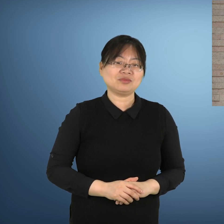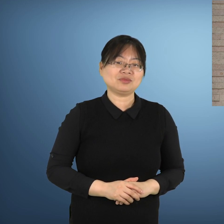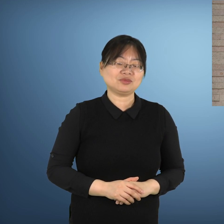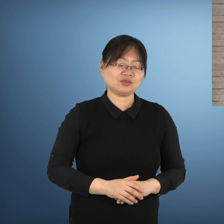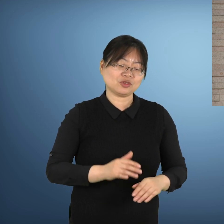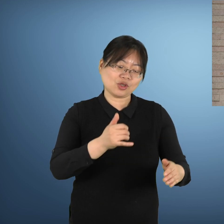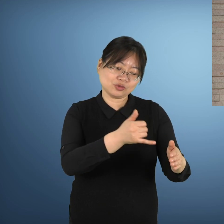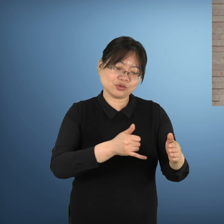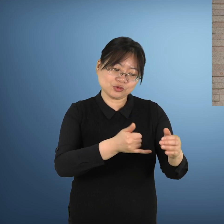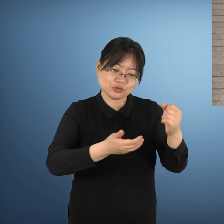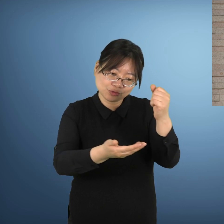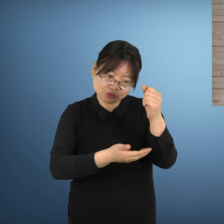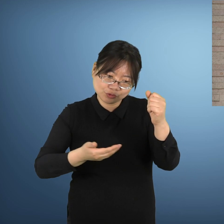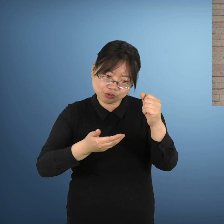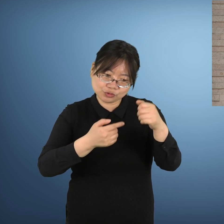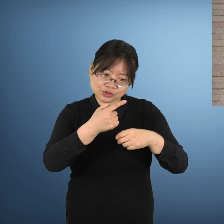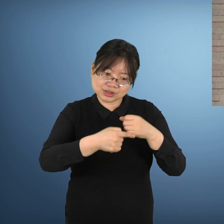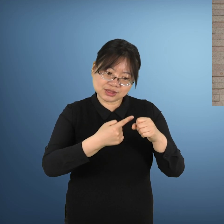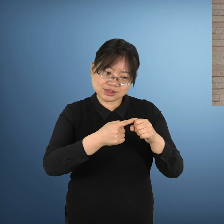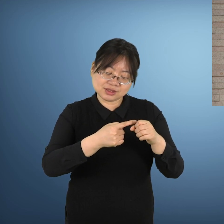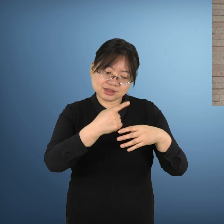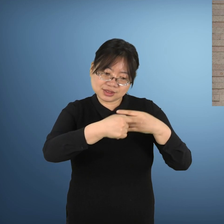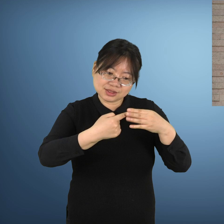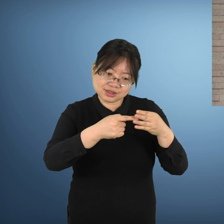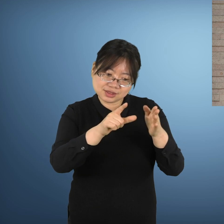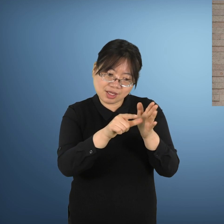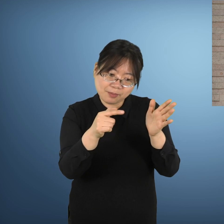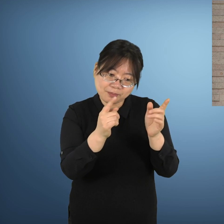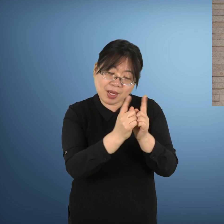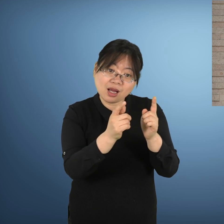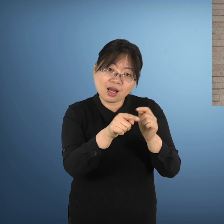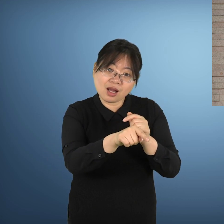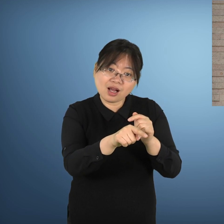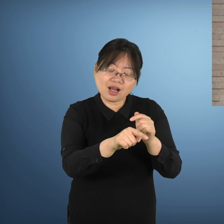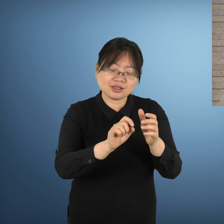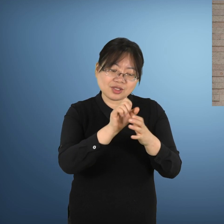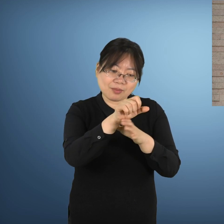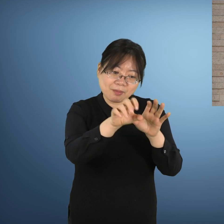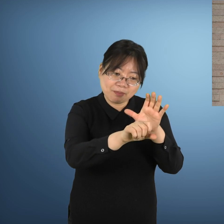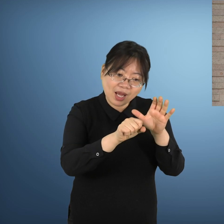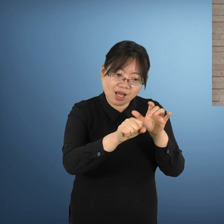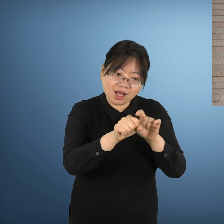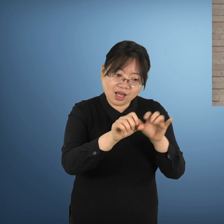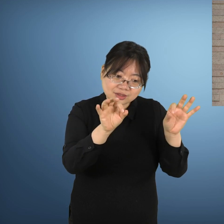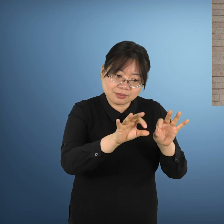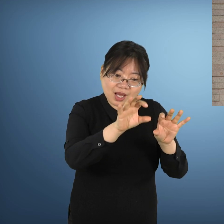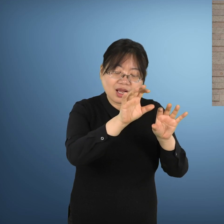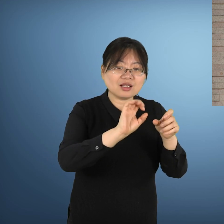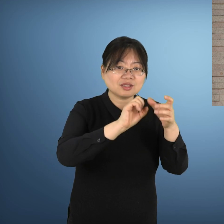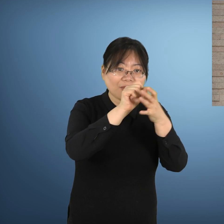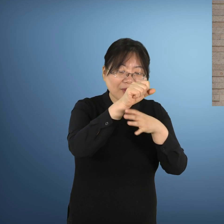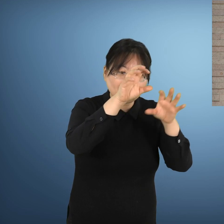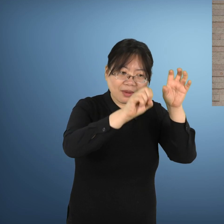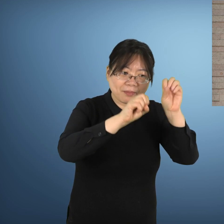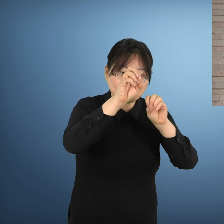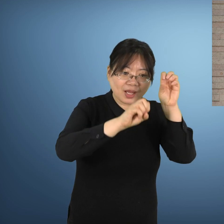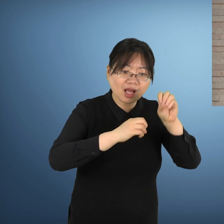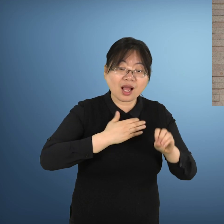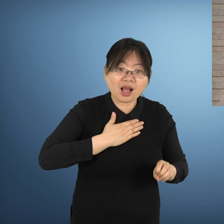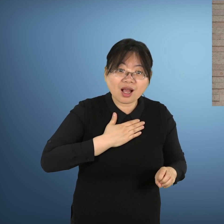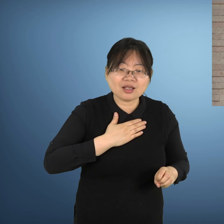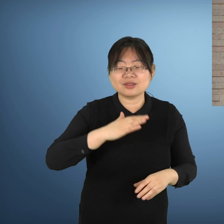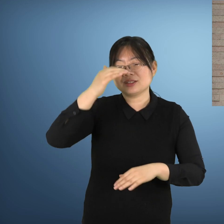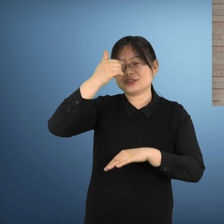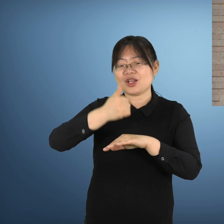추수의 계절이 되면 그 열매 맺힌 거 금방 따야 되니까 열매만 따라. 그러면